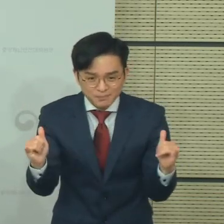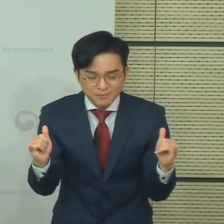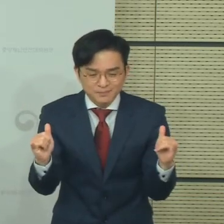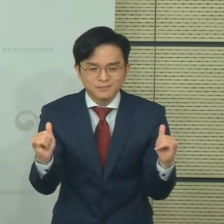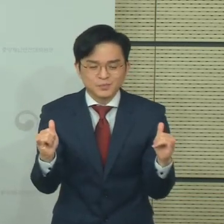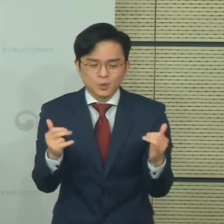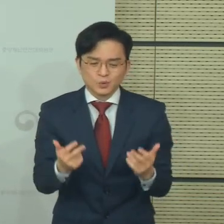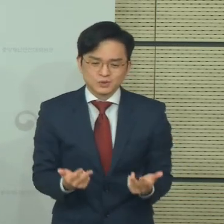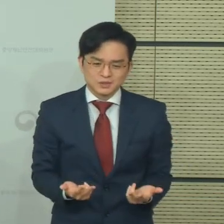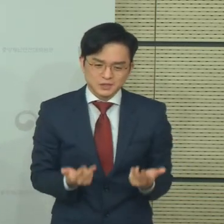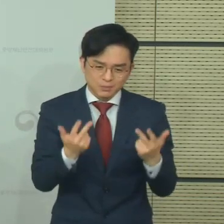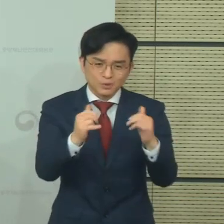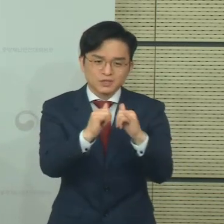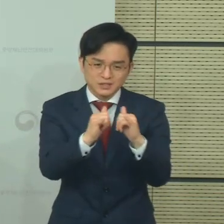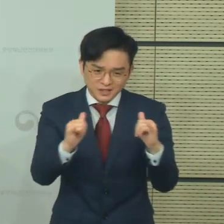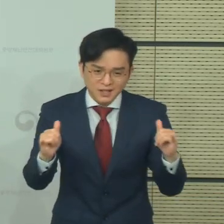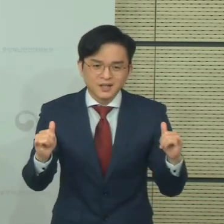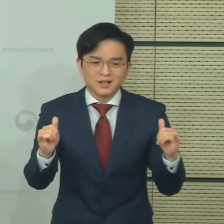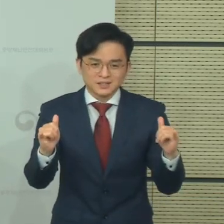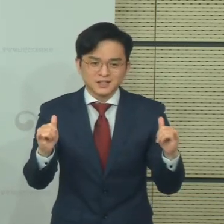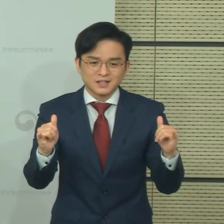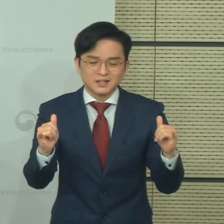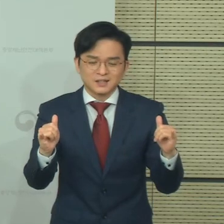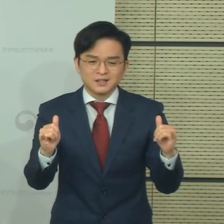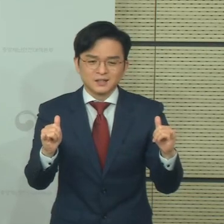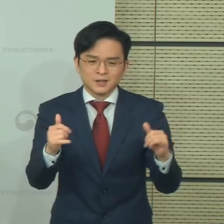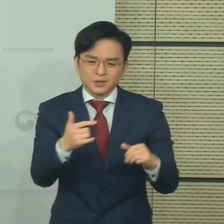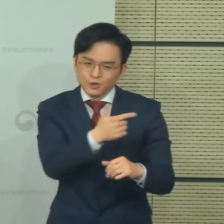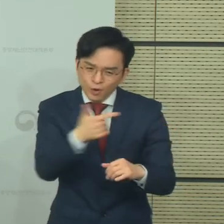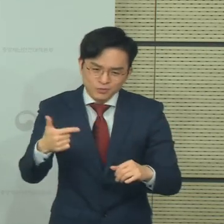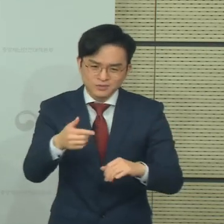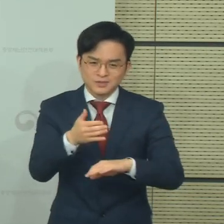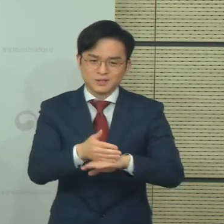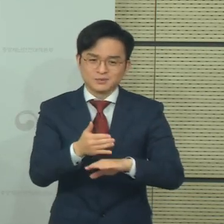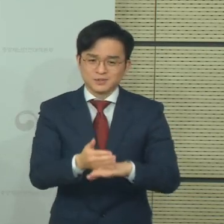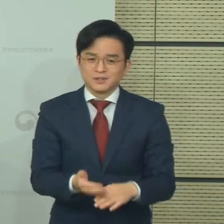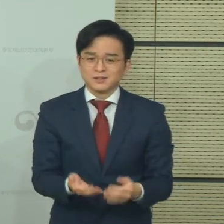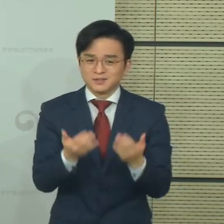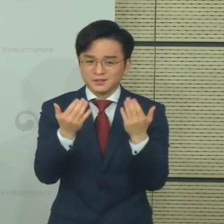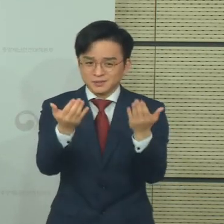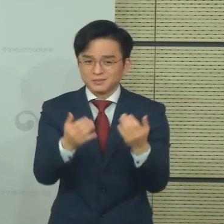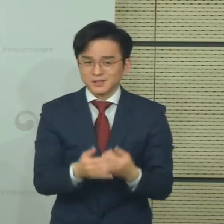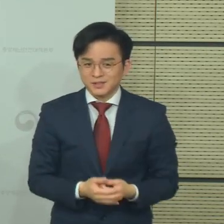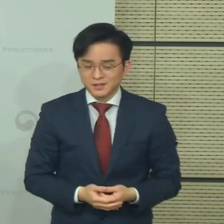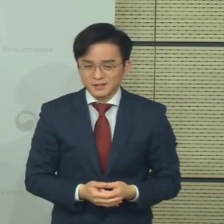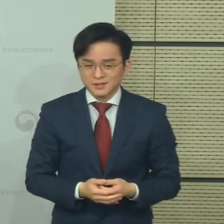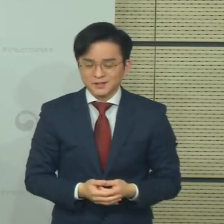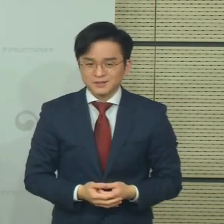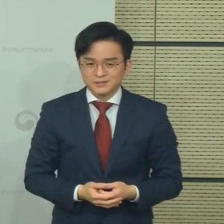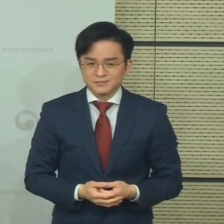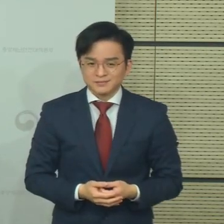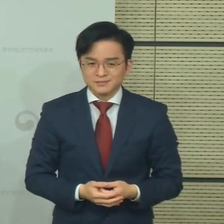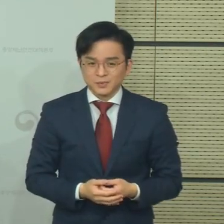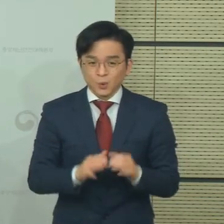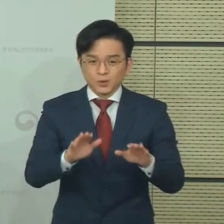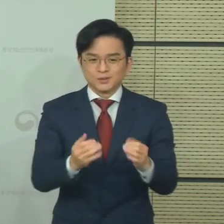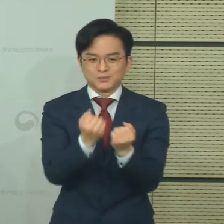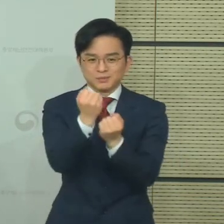계시는 자원봉사분들께 진심으로 감사를 드립니다. 함께 극복을 해나갔으면